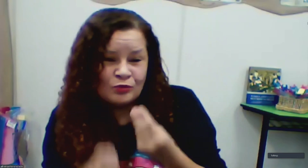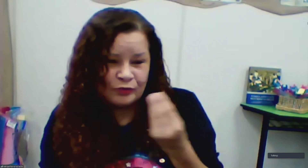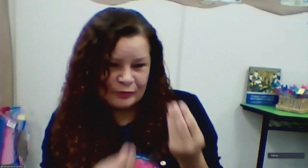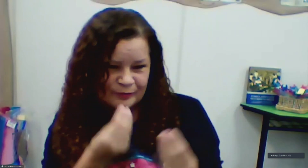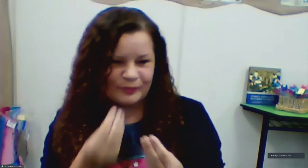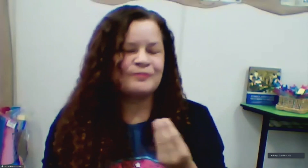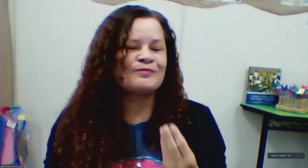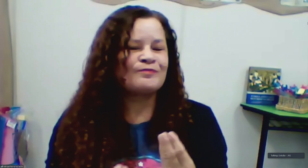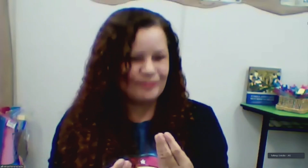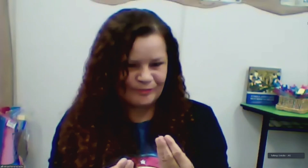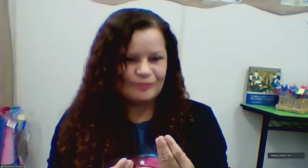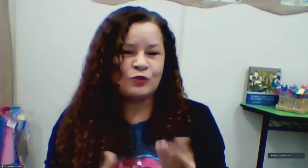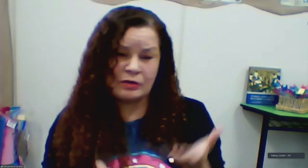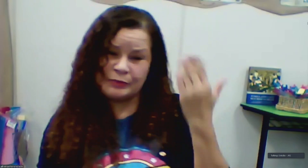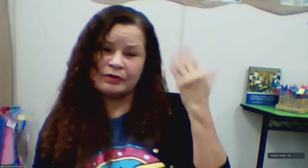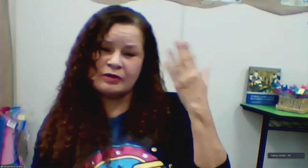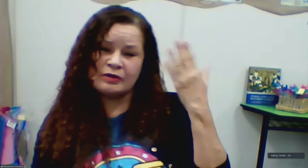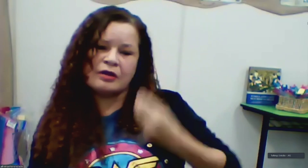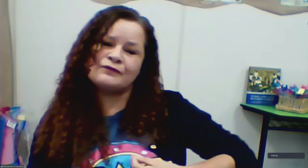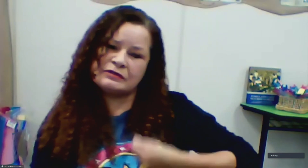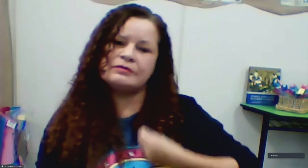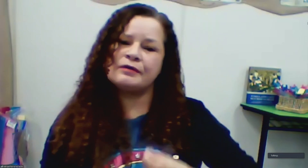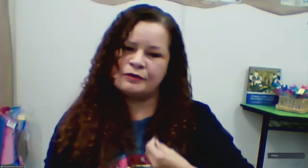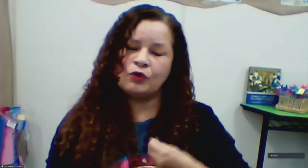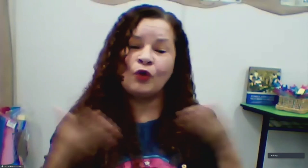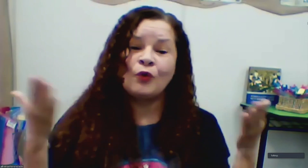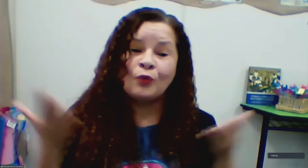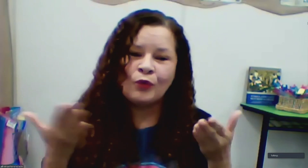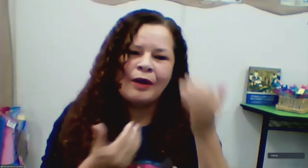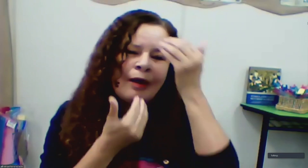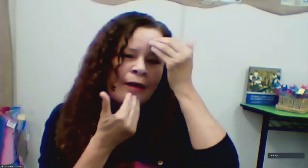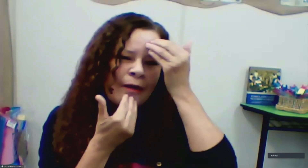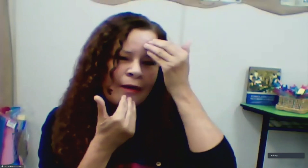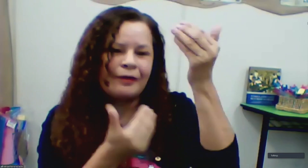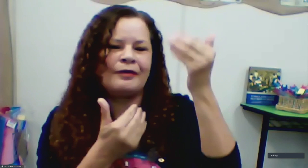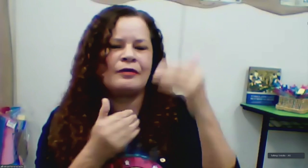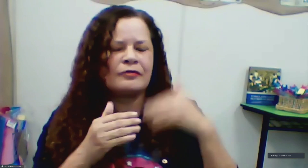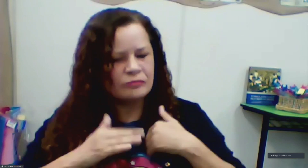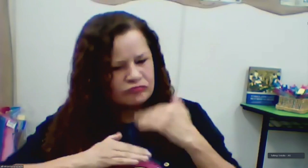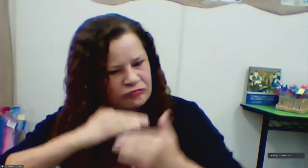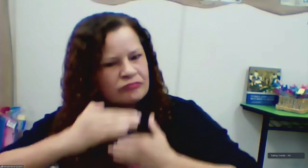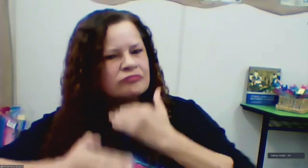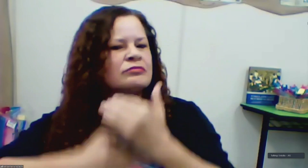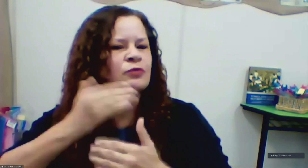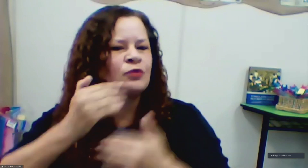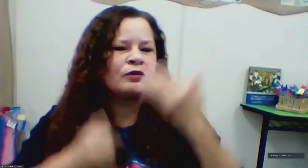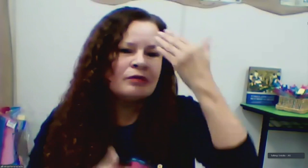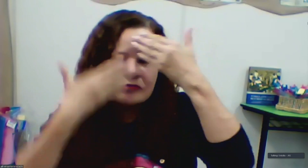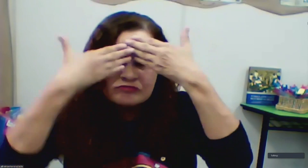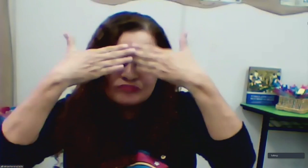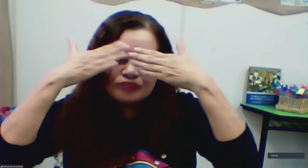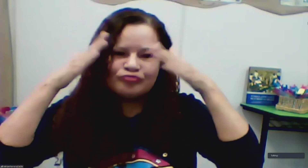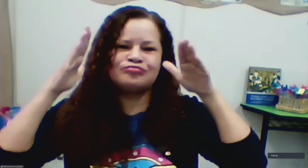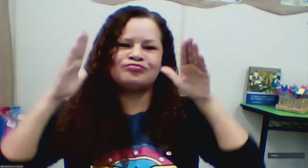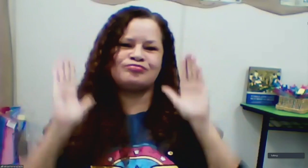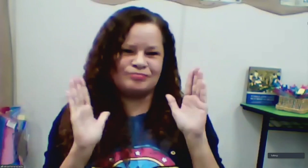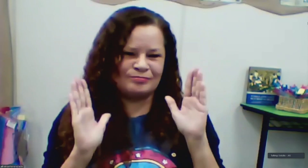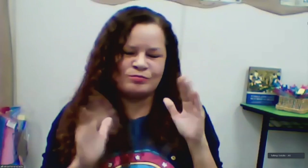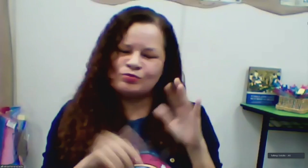difícil, mas hoje eu sou muito grata, porque eu consegui fluir na minha vida. Então, hoje nós temos